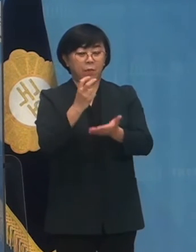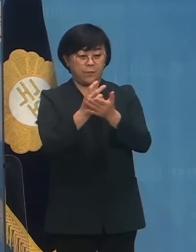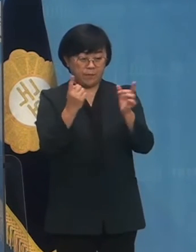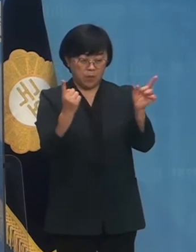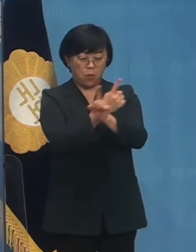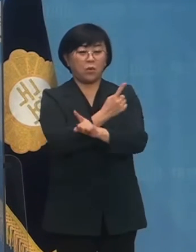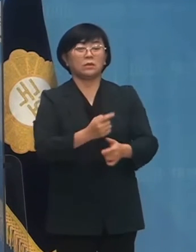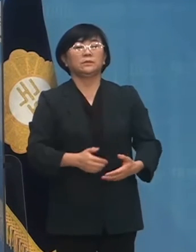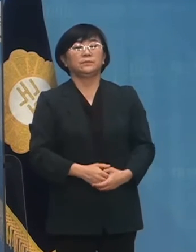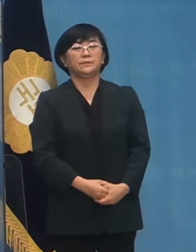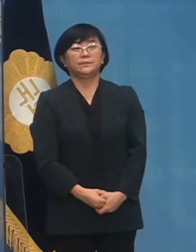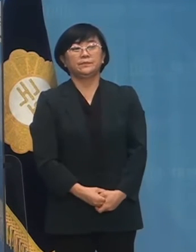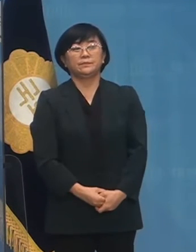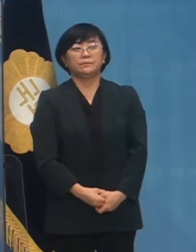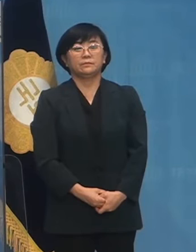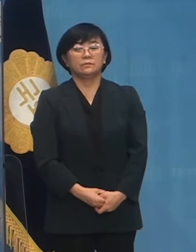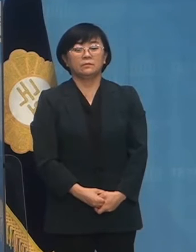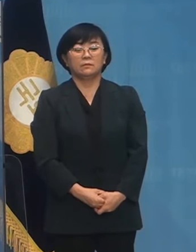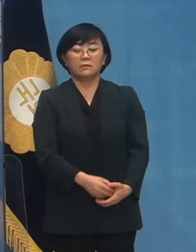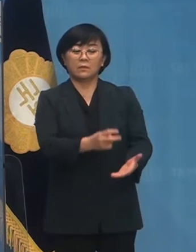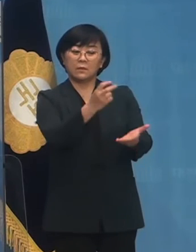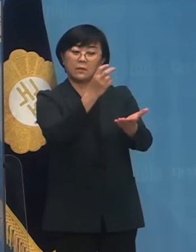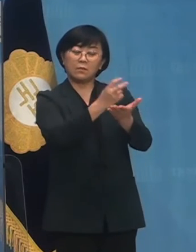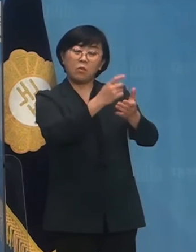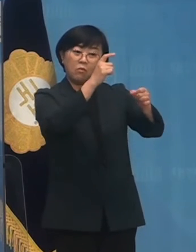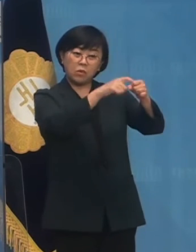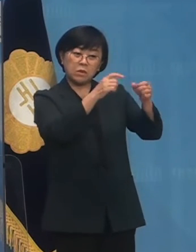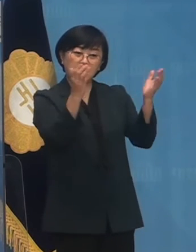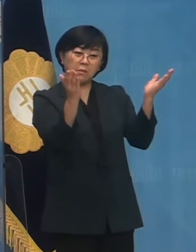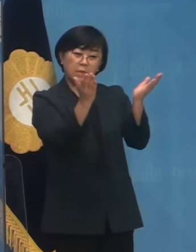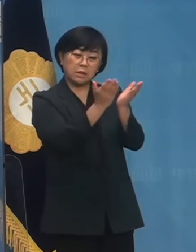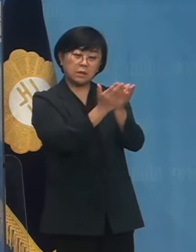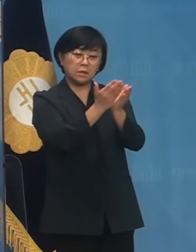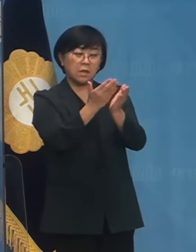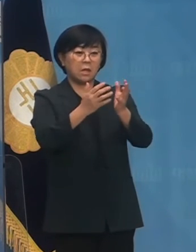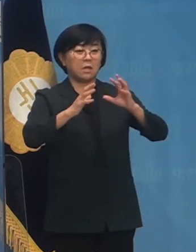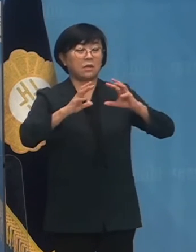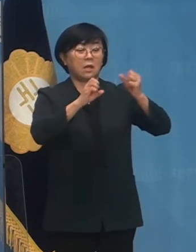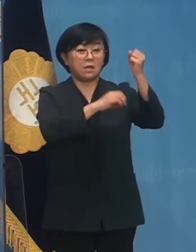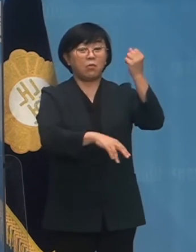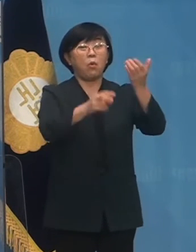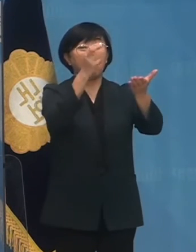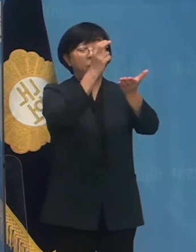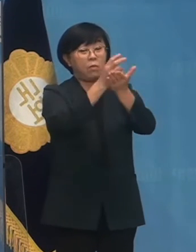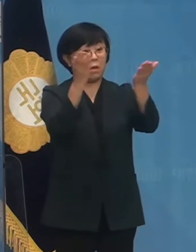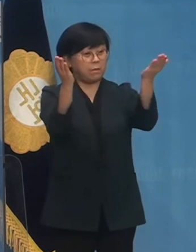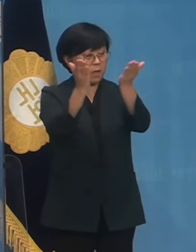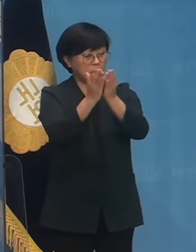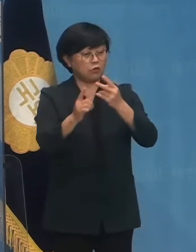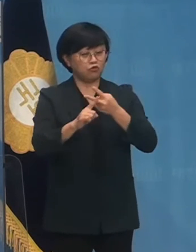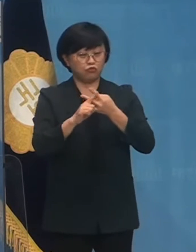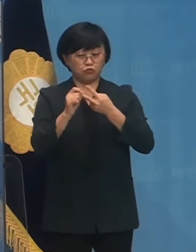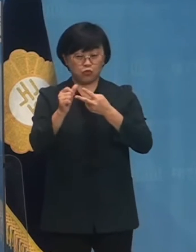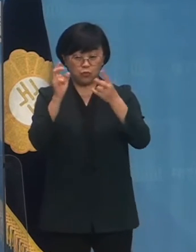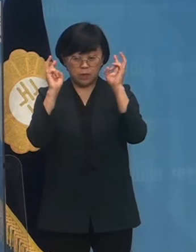개정하겠습니다. 이미 법 취지의 정신은 헌법에 의해서 중소기업에도